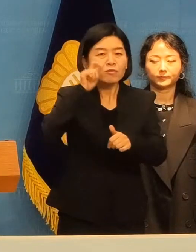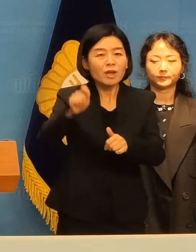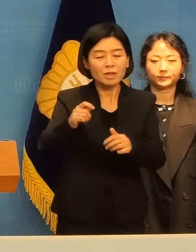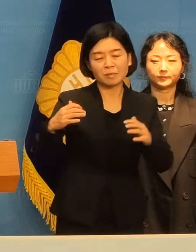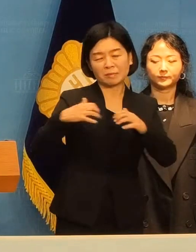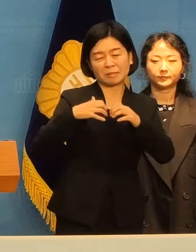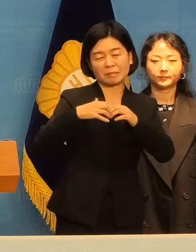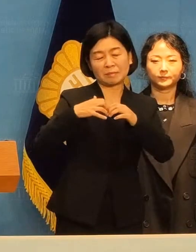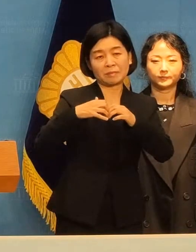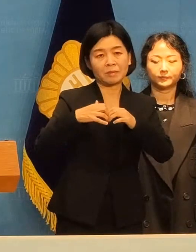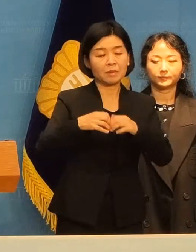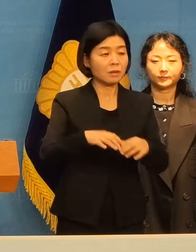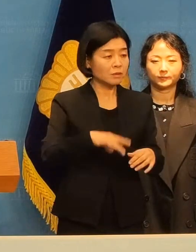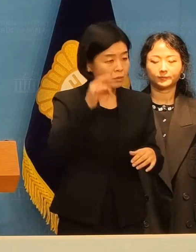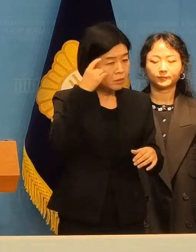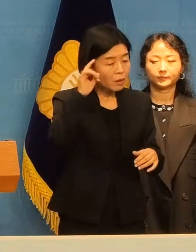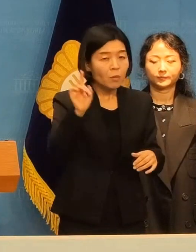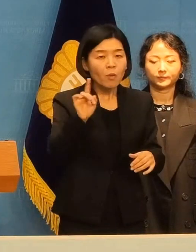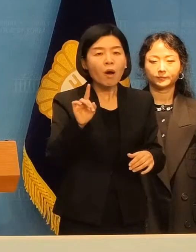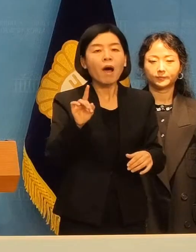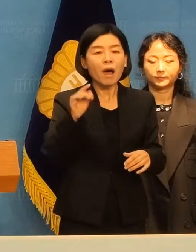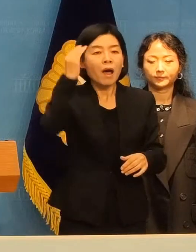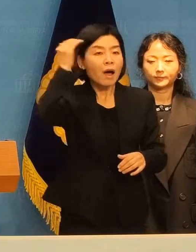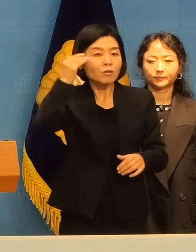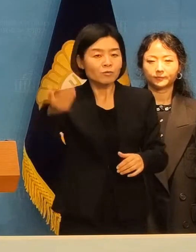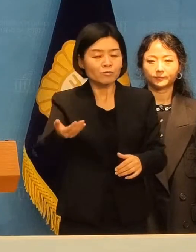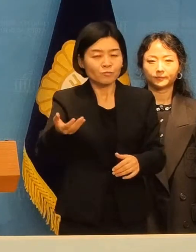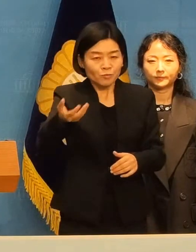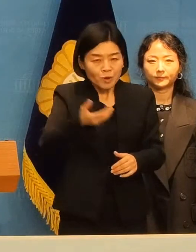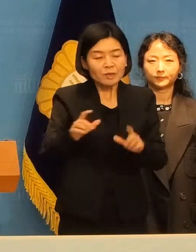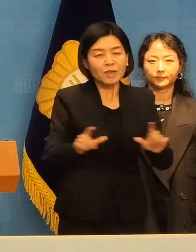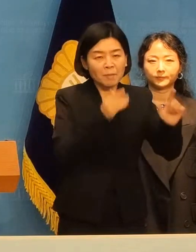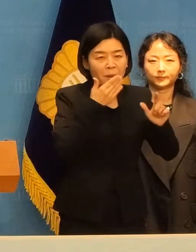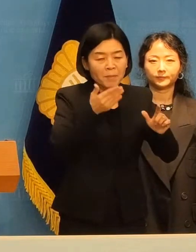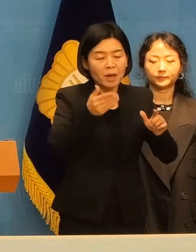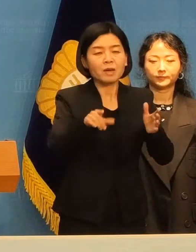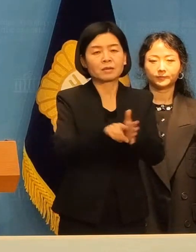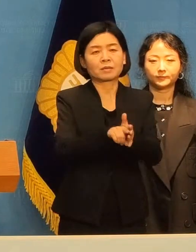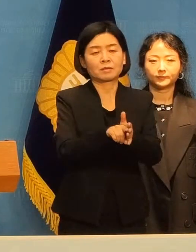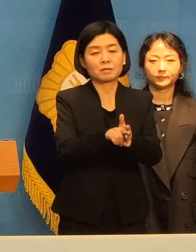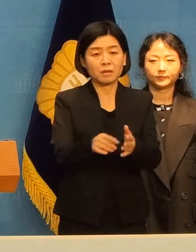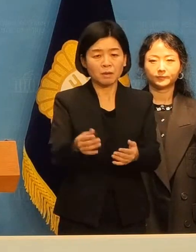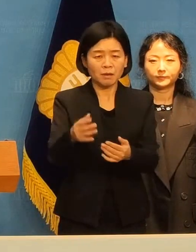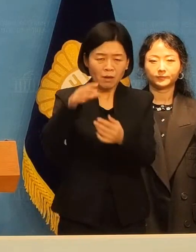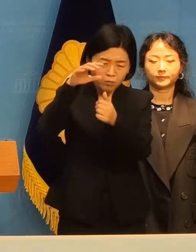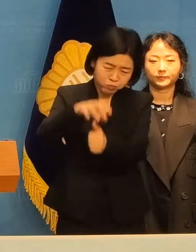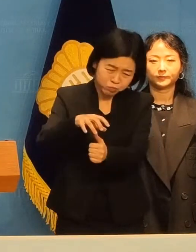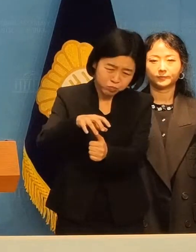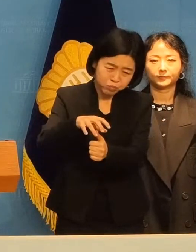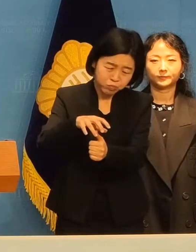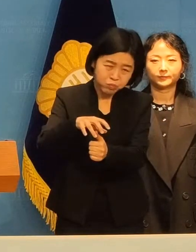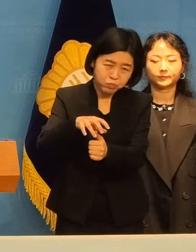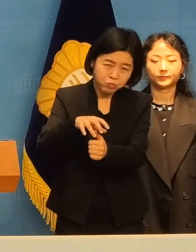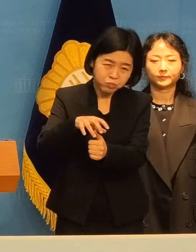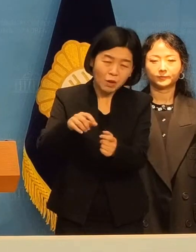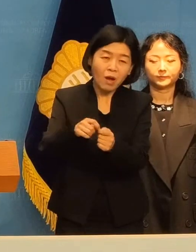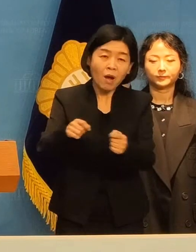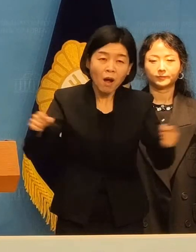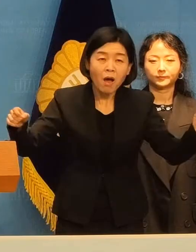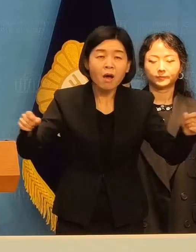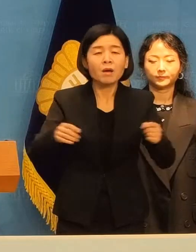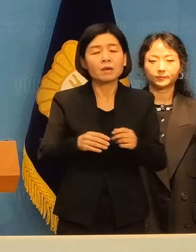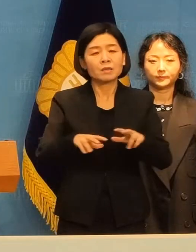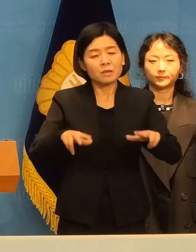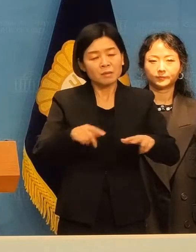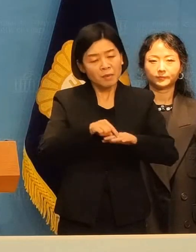자신들이 한국으로 올 수 있을 거라 믿었습니다. 그러나 수용소 생활이 길어지며 그들은 지금 심리적